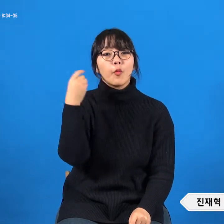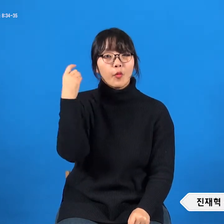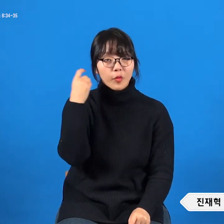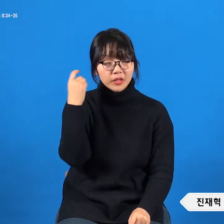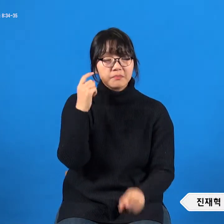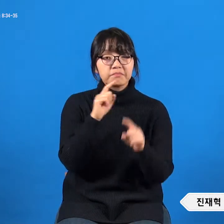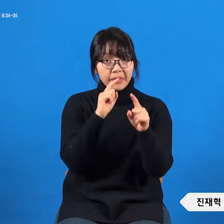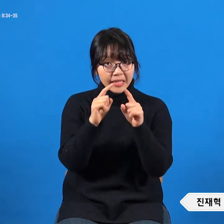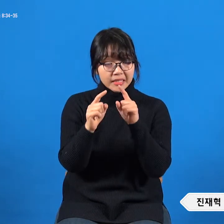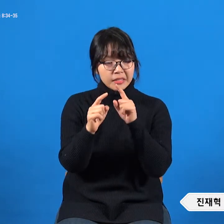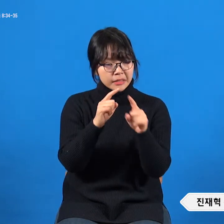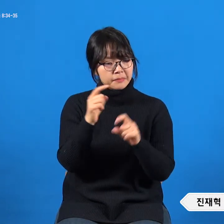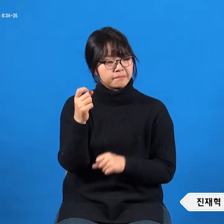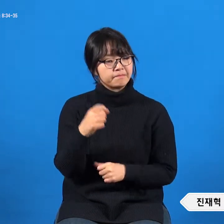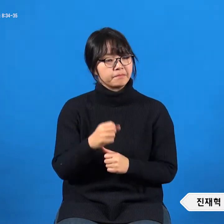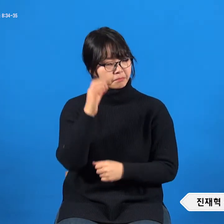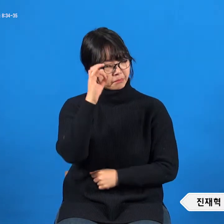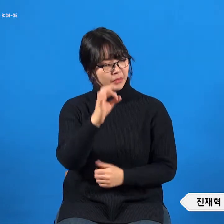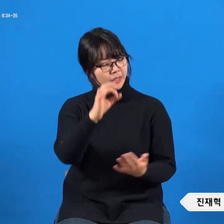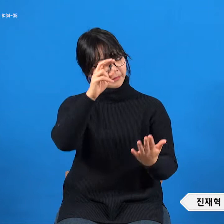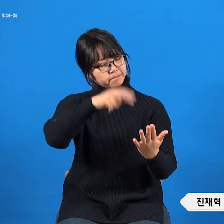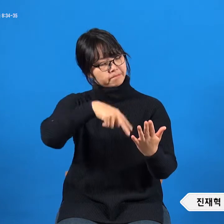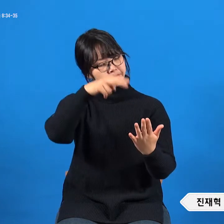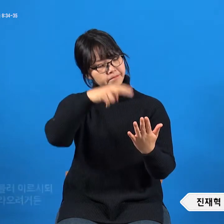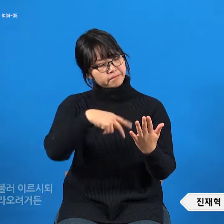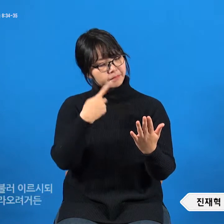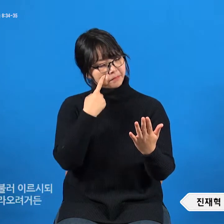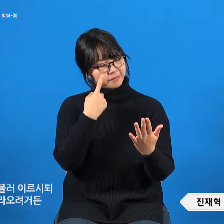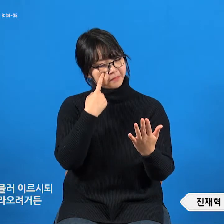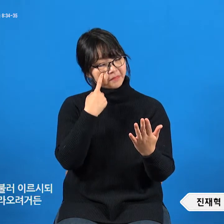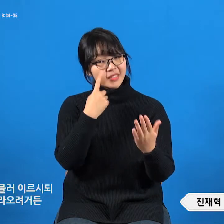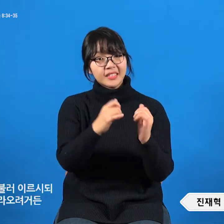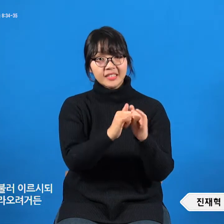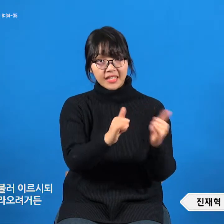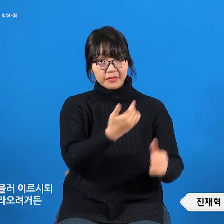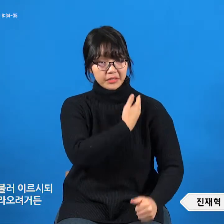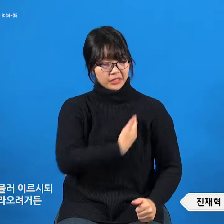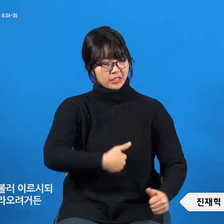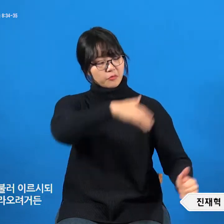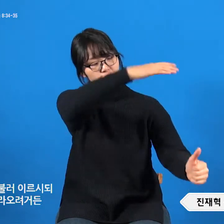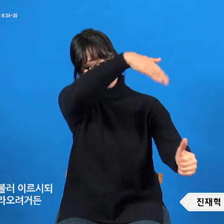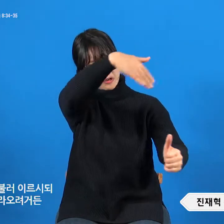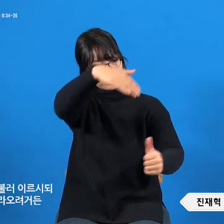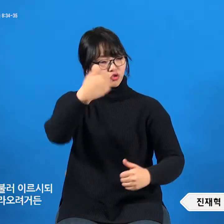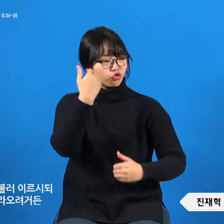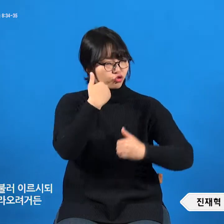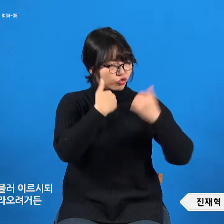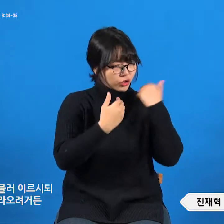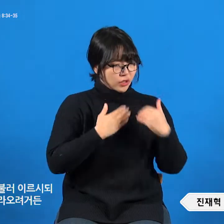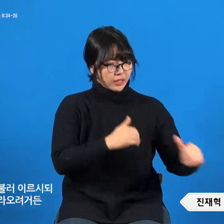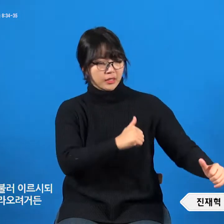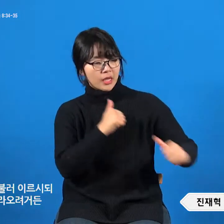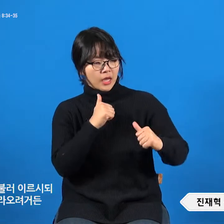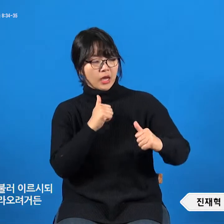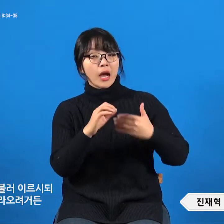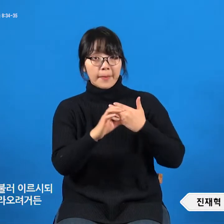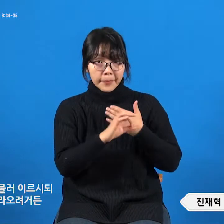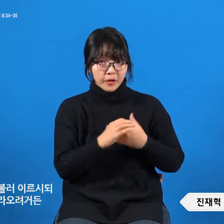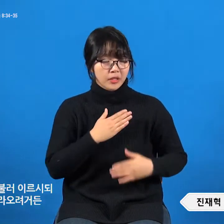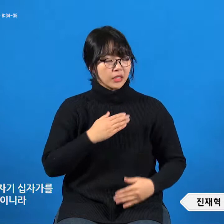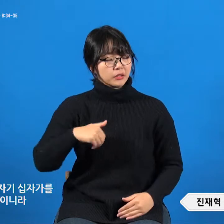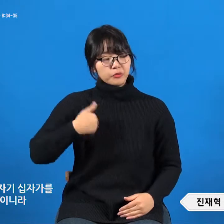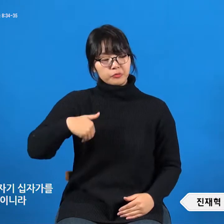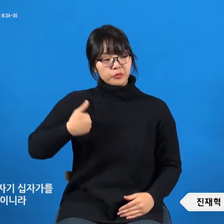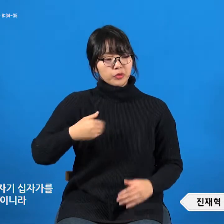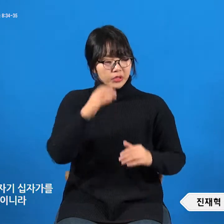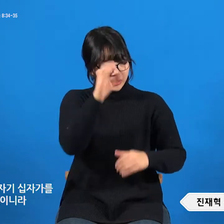34절 35절 말씀을 보십시오. 무리와 제자들을 불러 이르시되 누구든지 나를 따라오려거든 자기를 부인하고